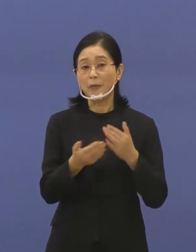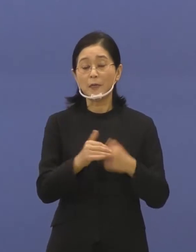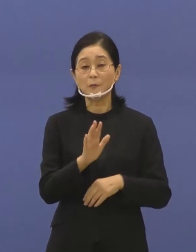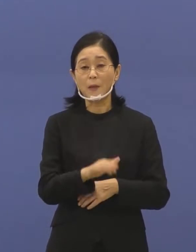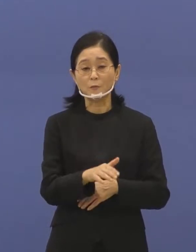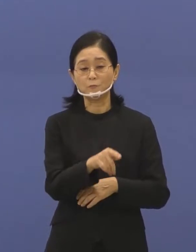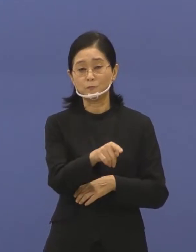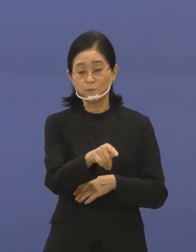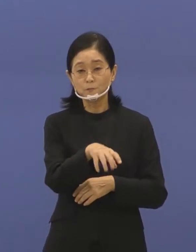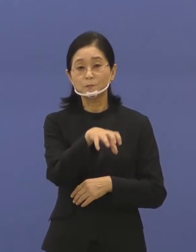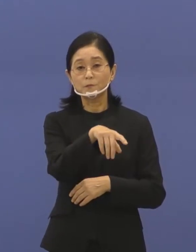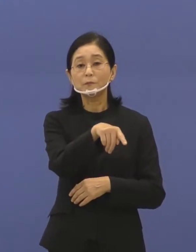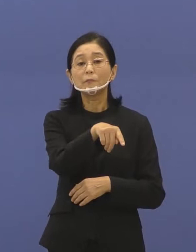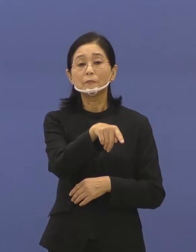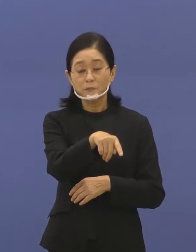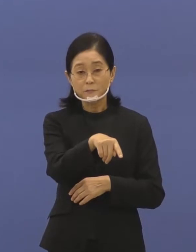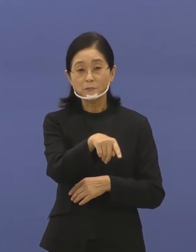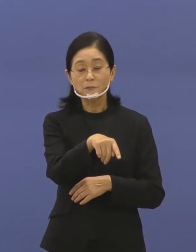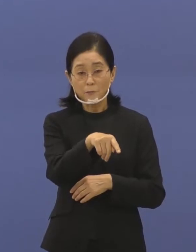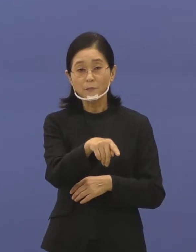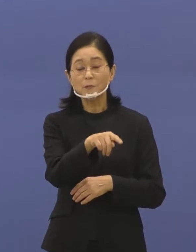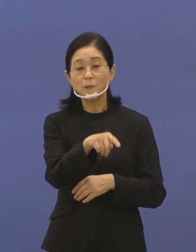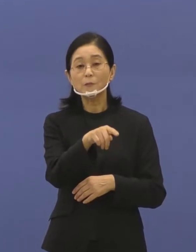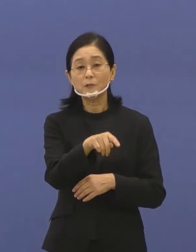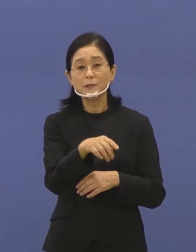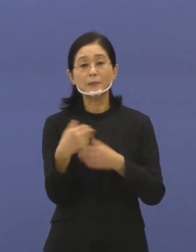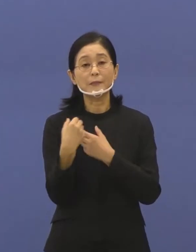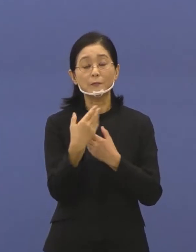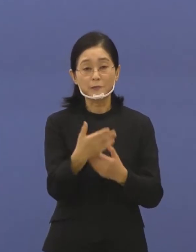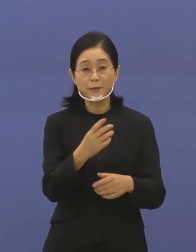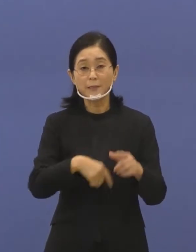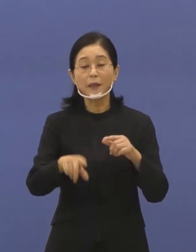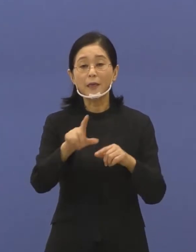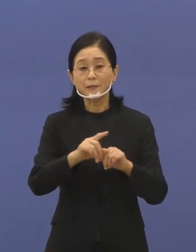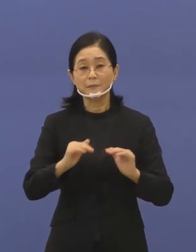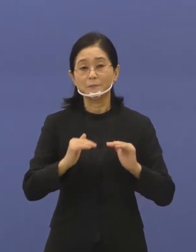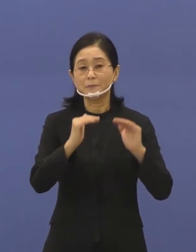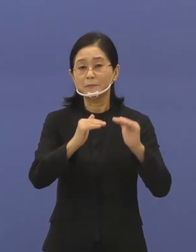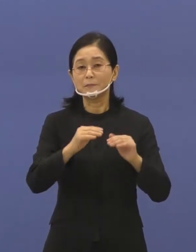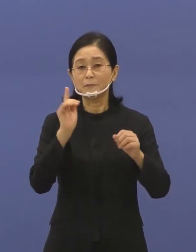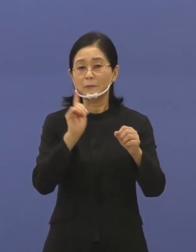に医療的ケア支援を発展させていこうという趣旨です。